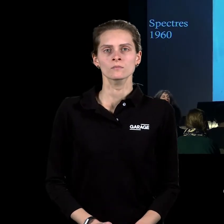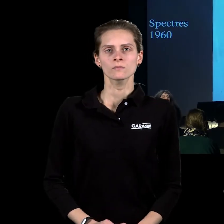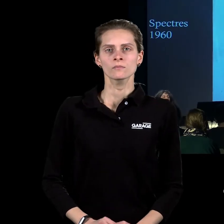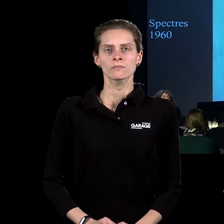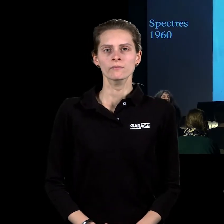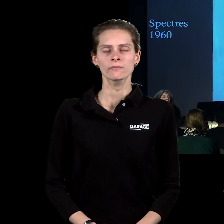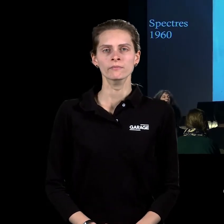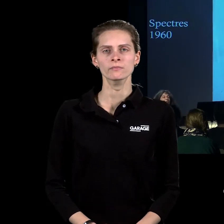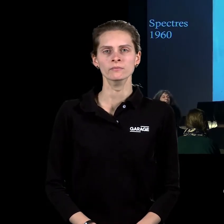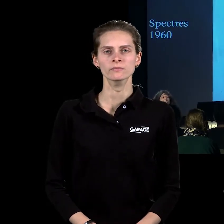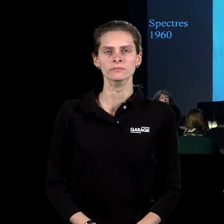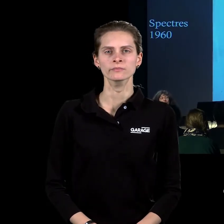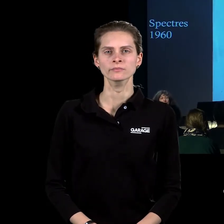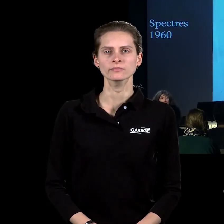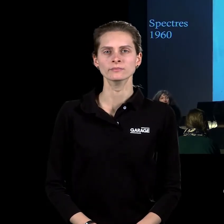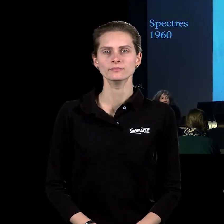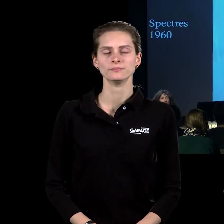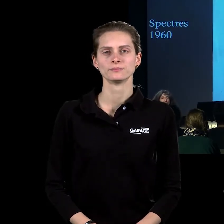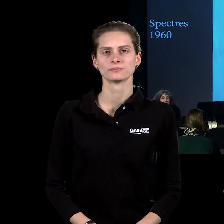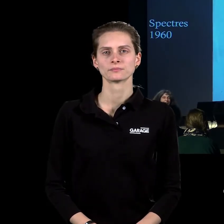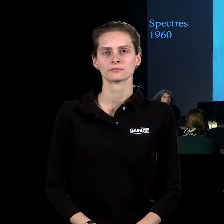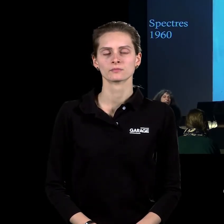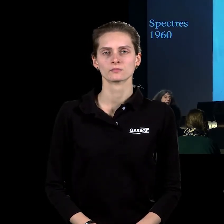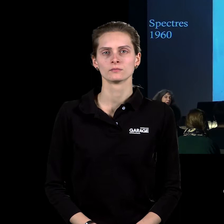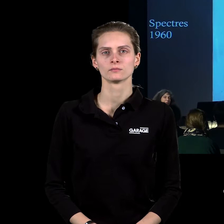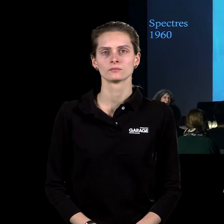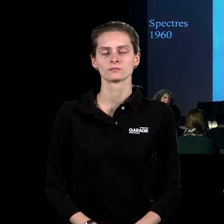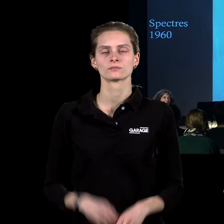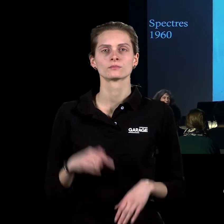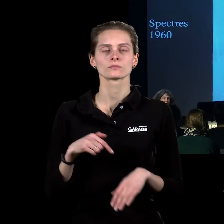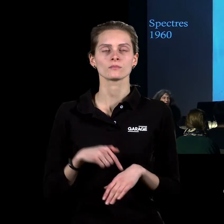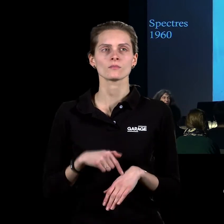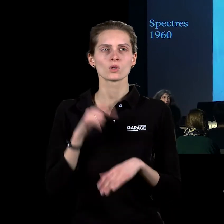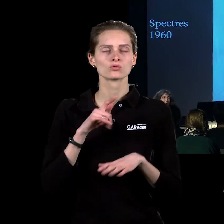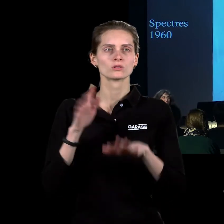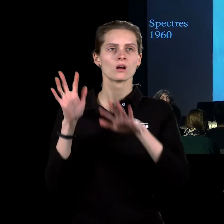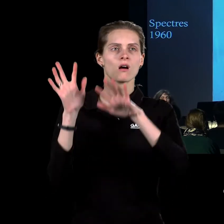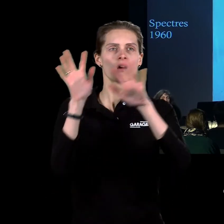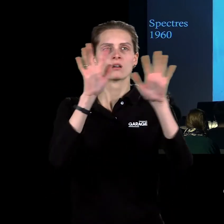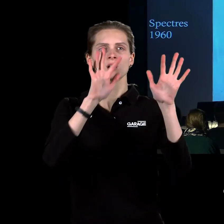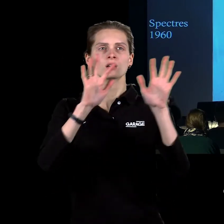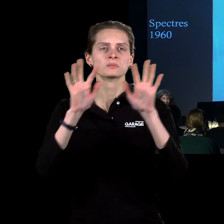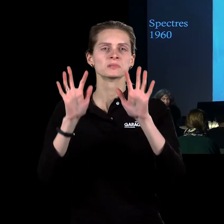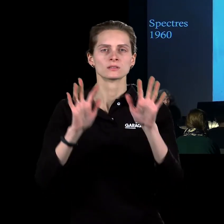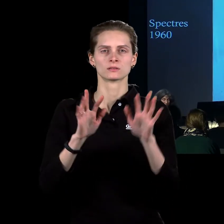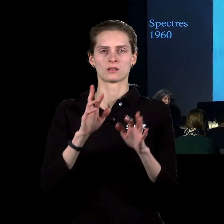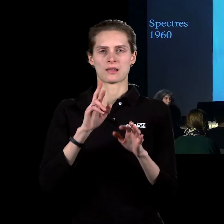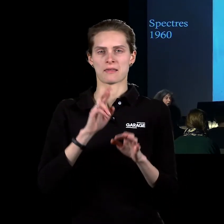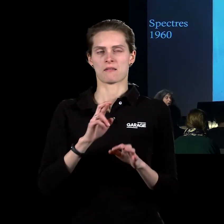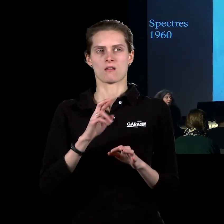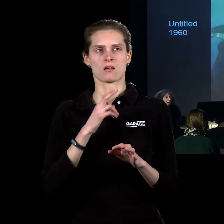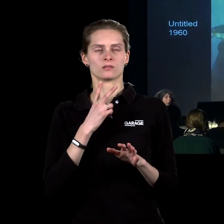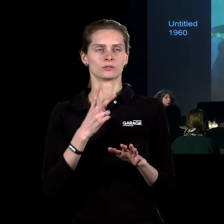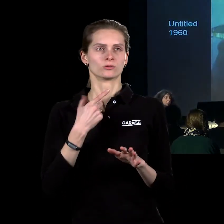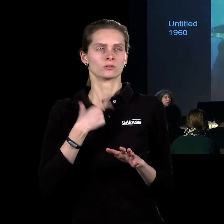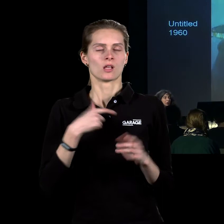С каким-то ощущением этой размытости собственного «я», размытости собственного образа, с которым она